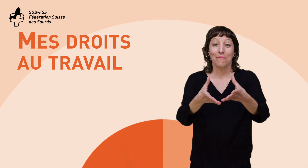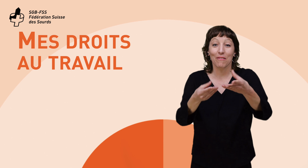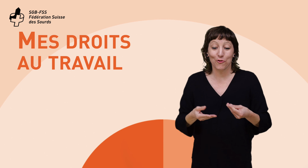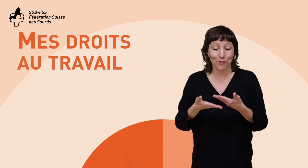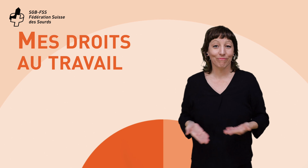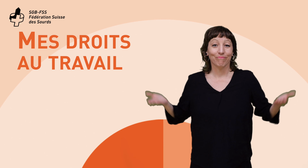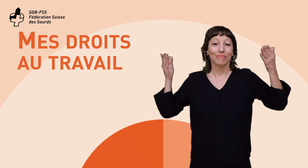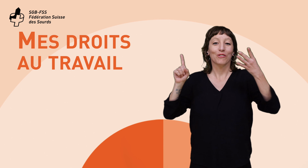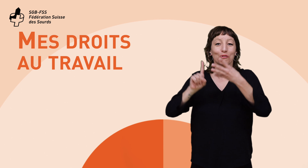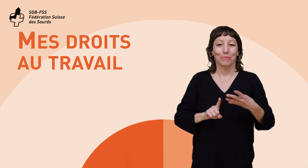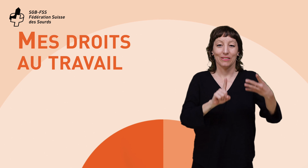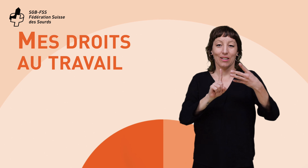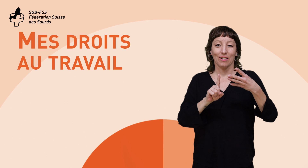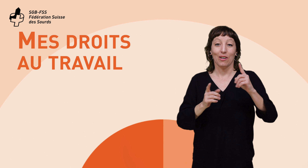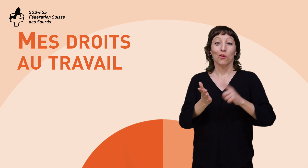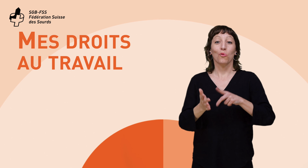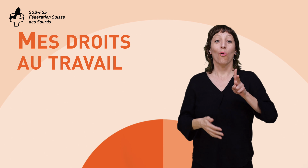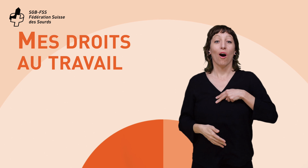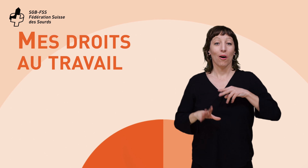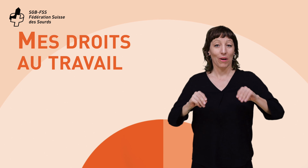Bienvenue au webinaire « Mes droits au travail ».